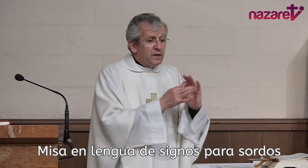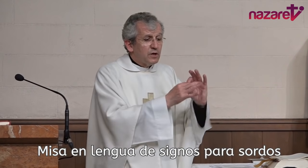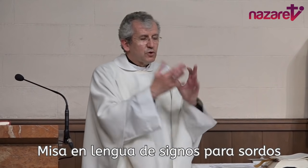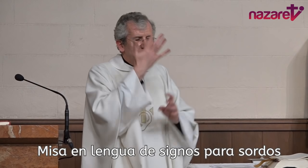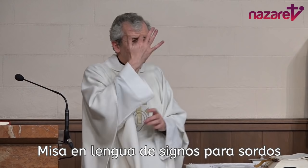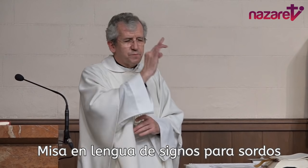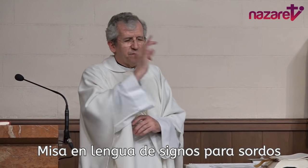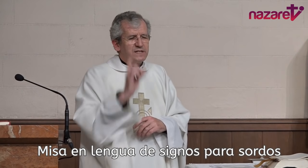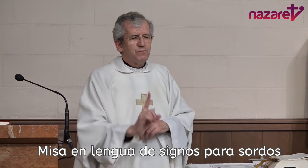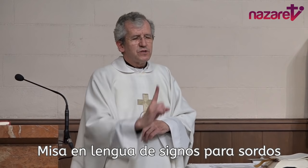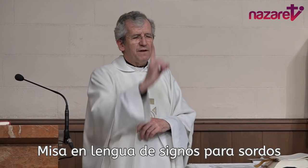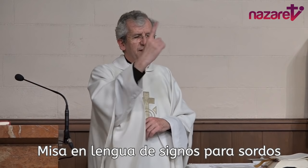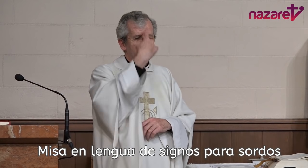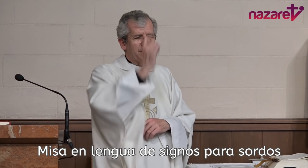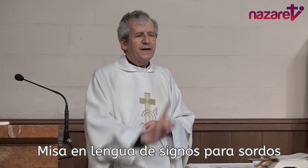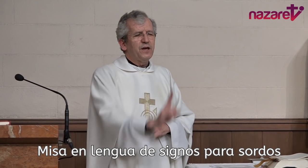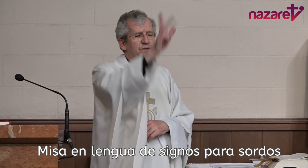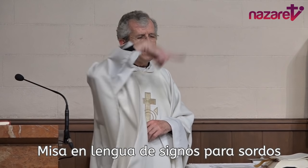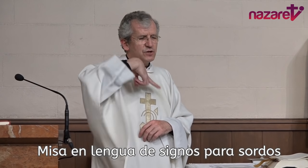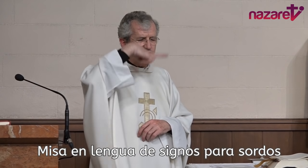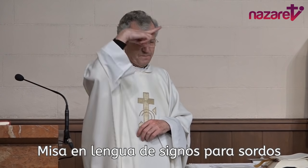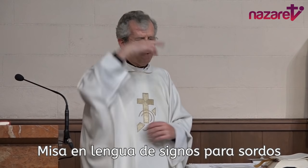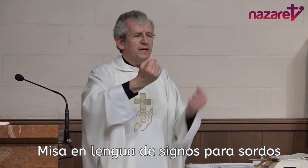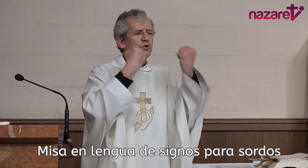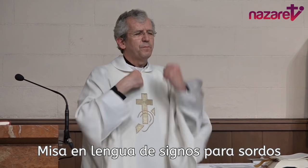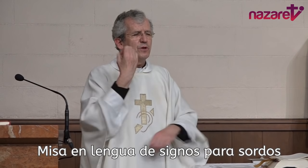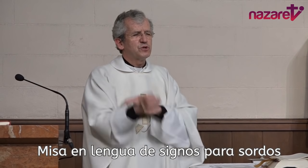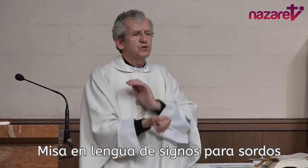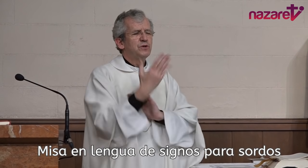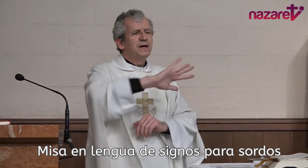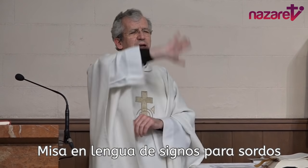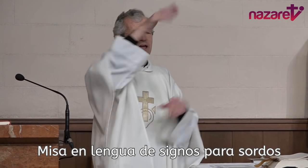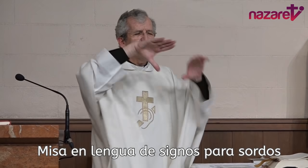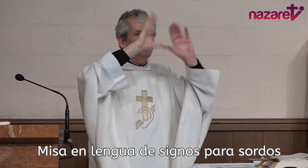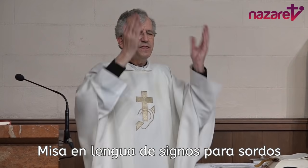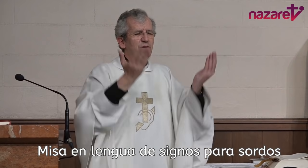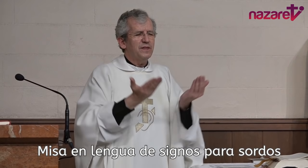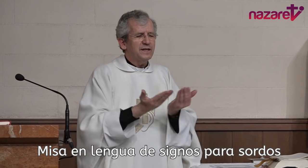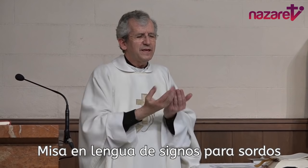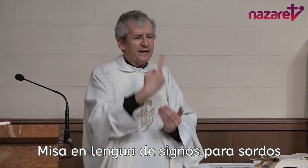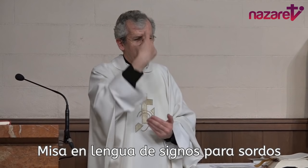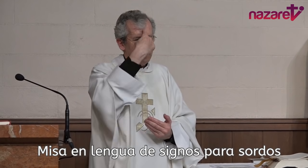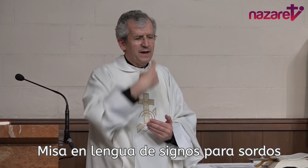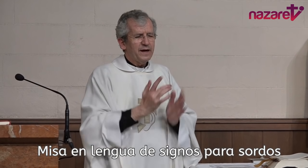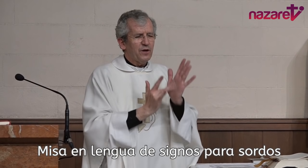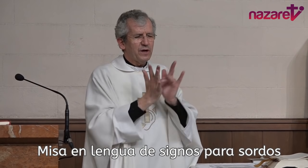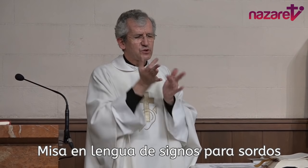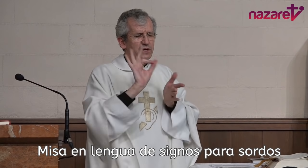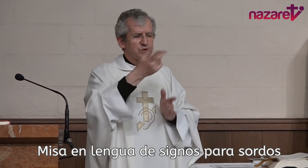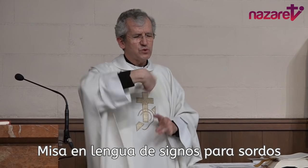Y todos juntos profesamos la fe. Creo en Dios, Padre Todopoderoso, Creador del cielo y de la tierra. Creo en Jesucristo, su